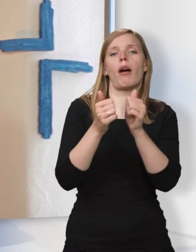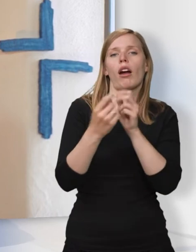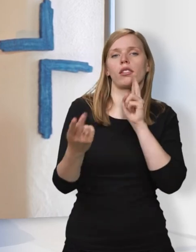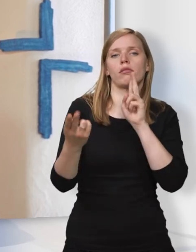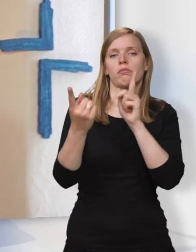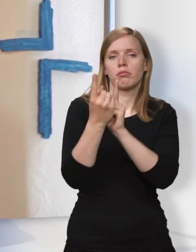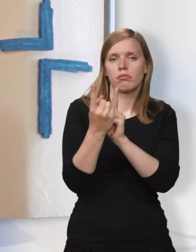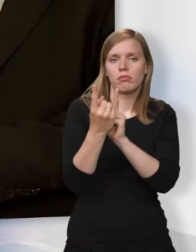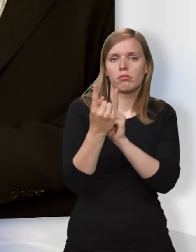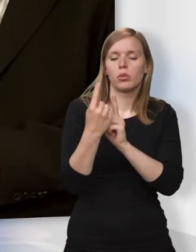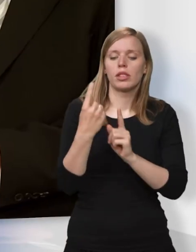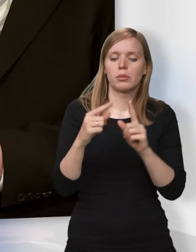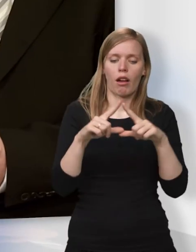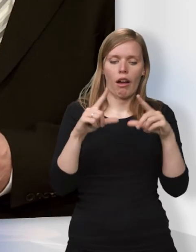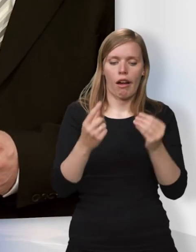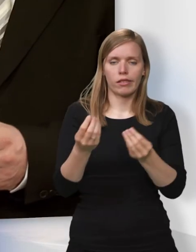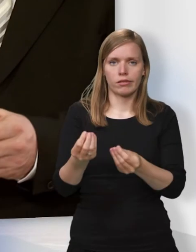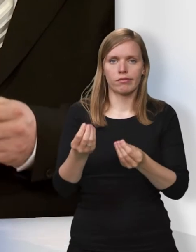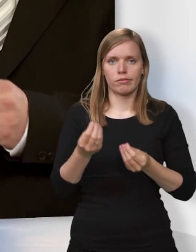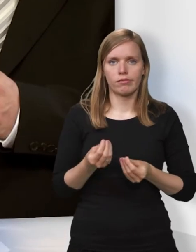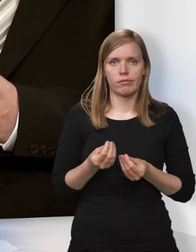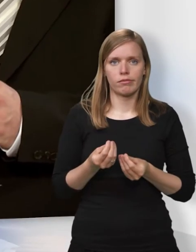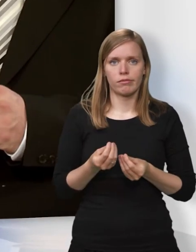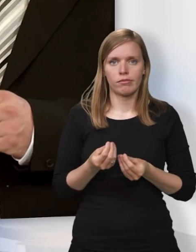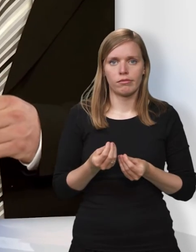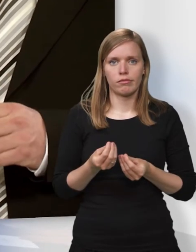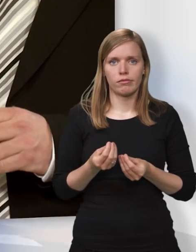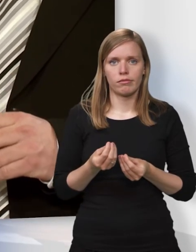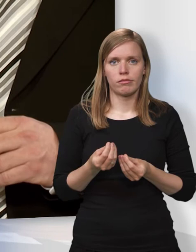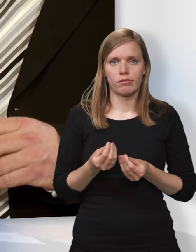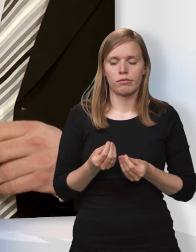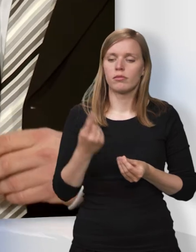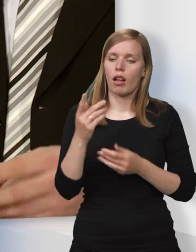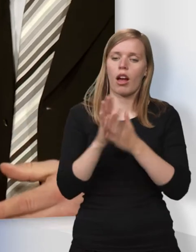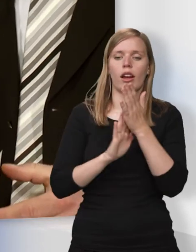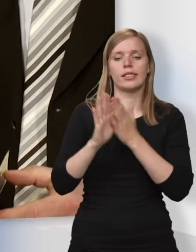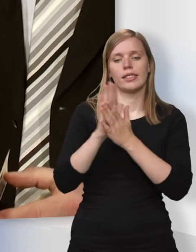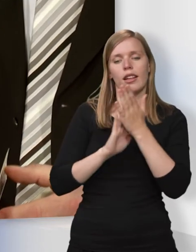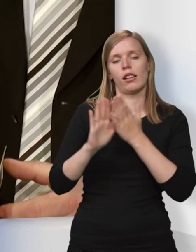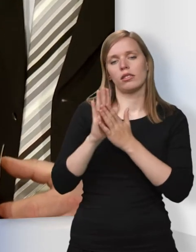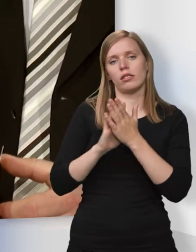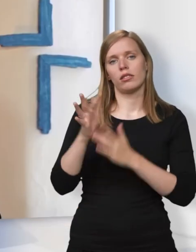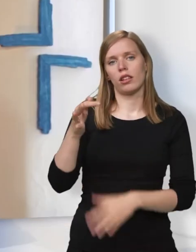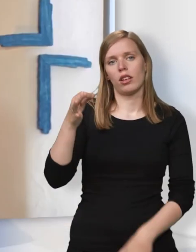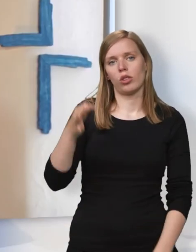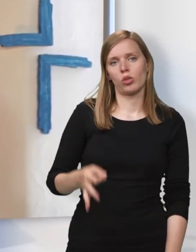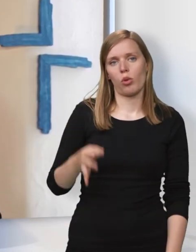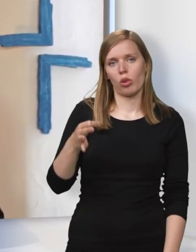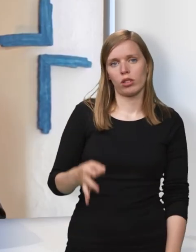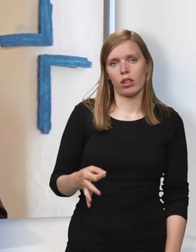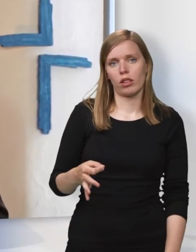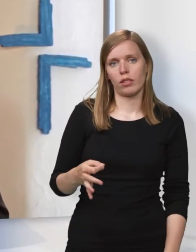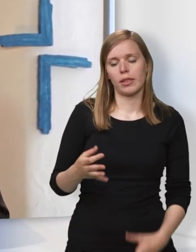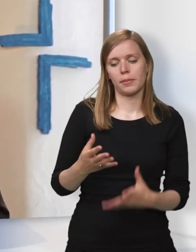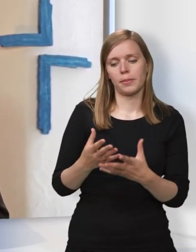kleine Kärtchen bekommen. Und sie haben mir von ihrer Tochter erzählt, die sie verloren